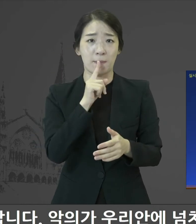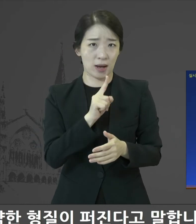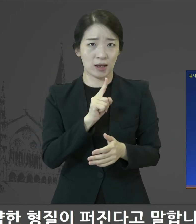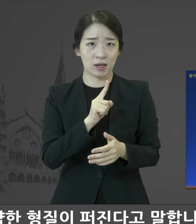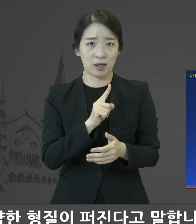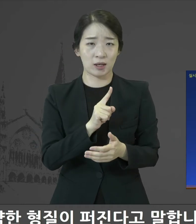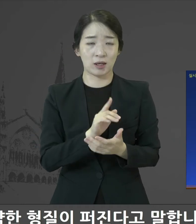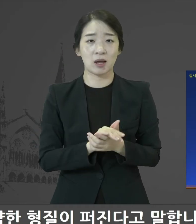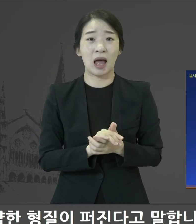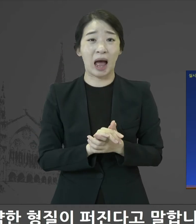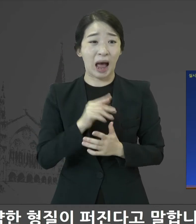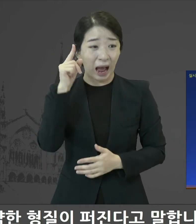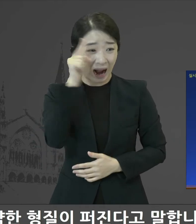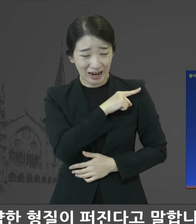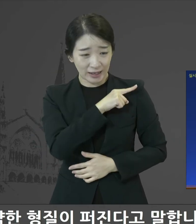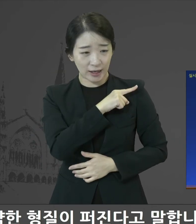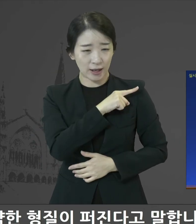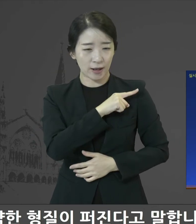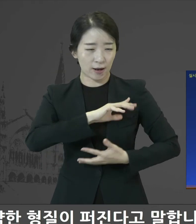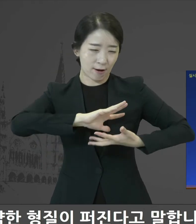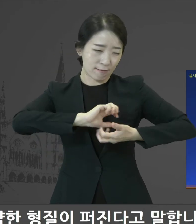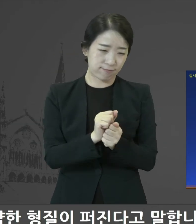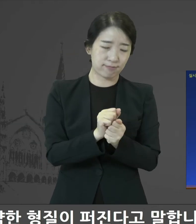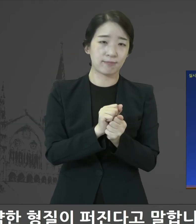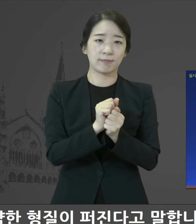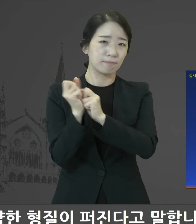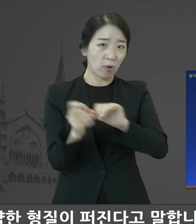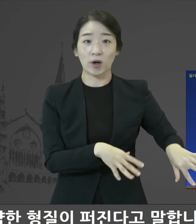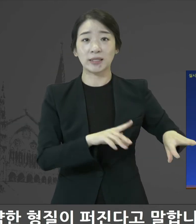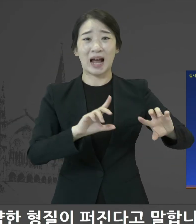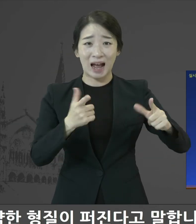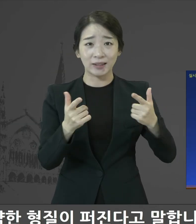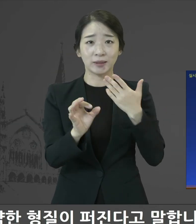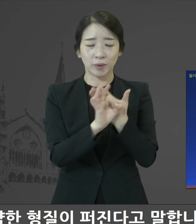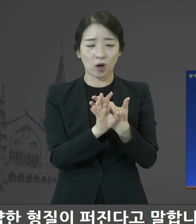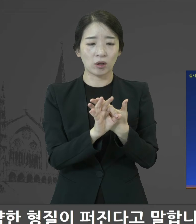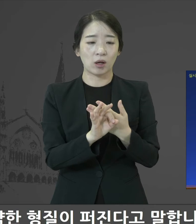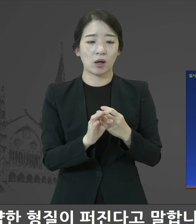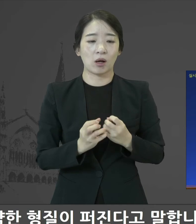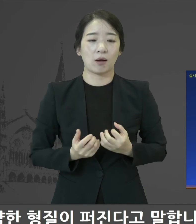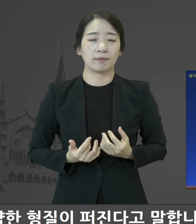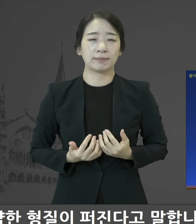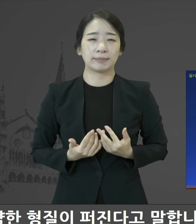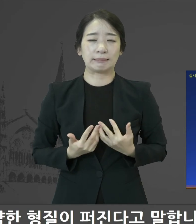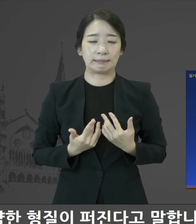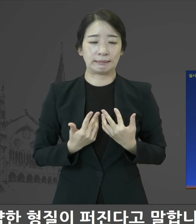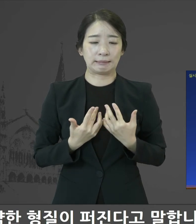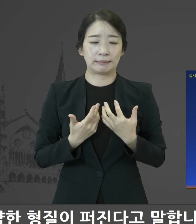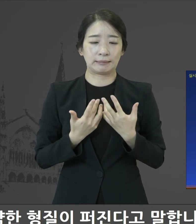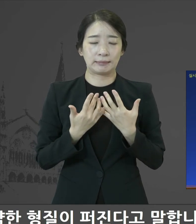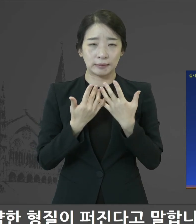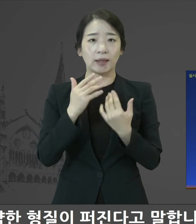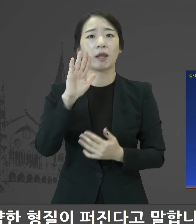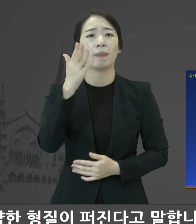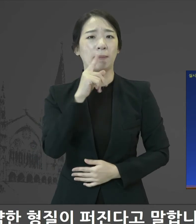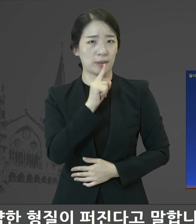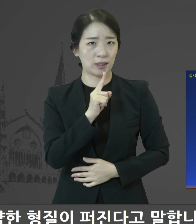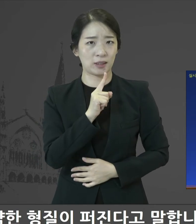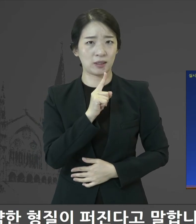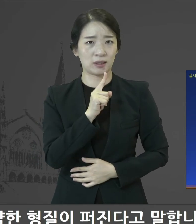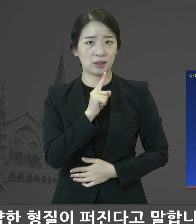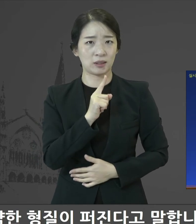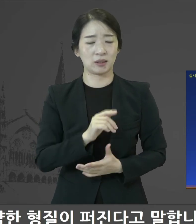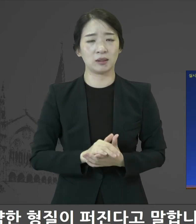아니하면 우리 안에 계속 쓴뿌리, 분노, 떠드는 것, 비방하는 것, 이런 것들이 우리 안에서